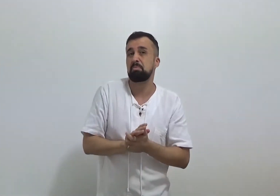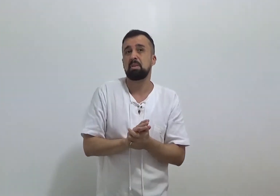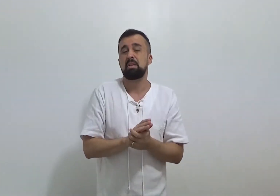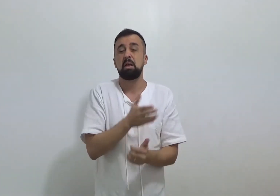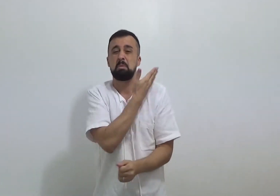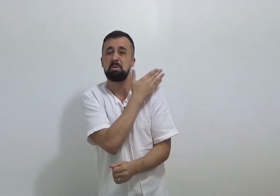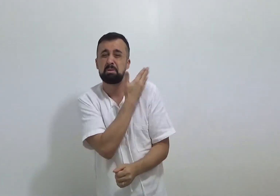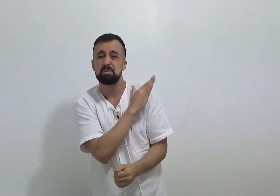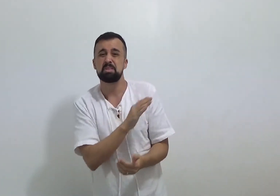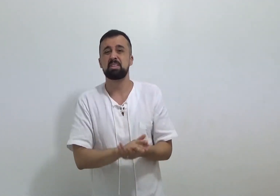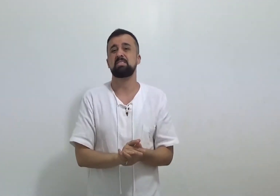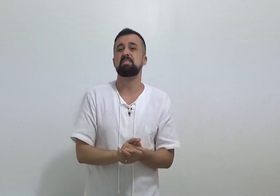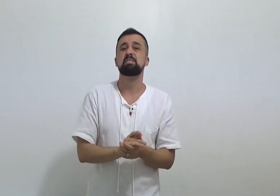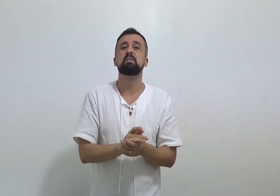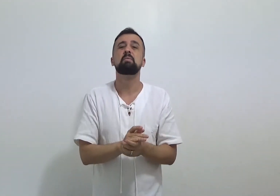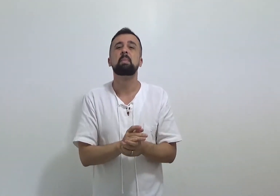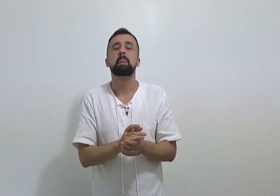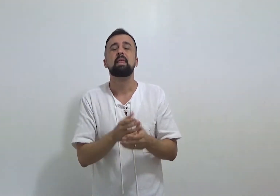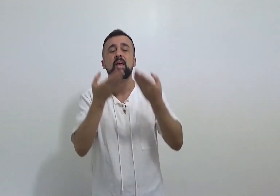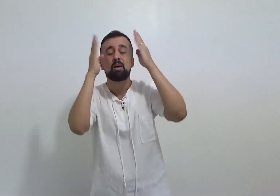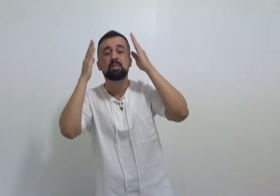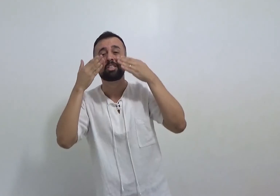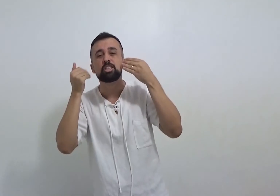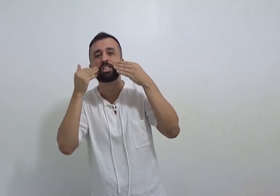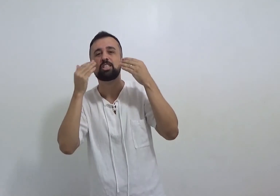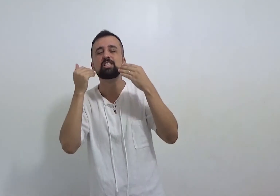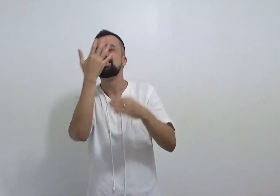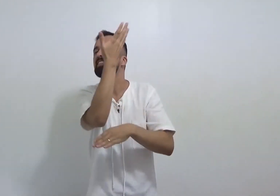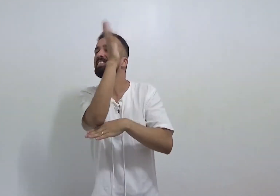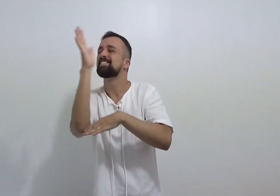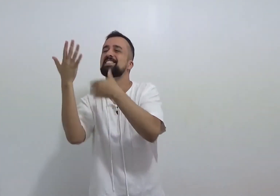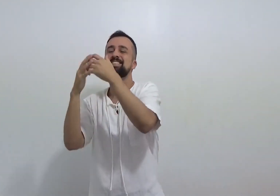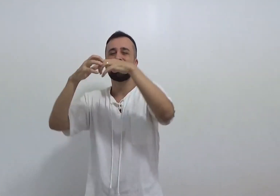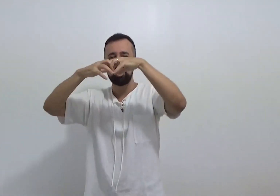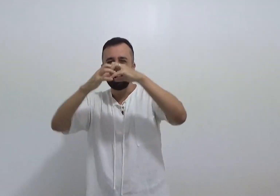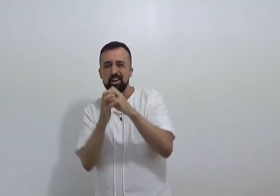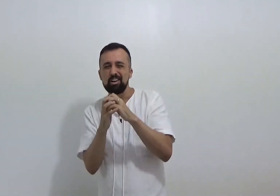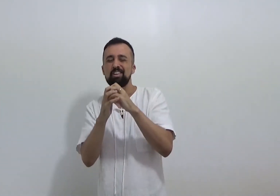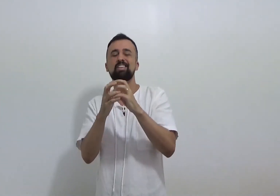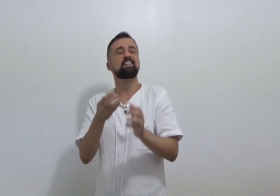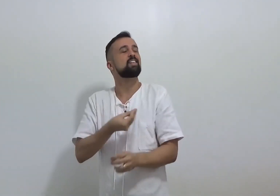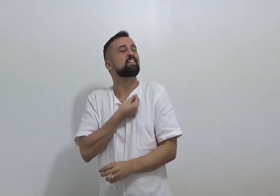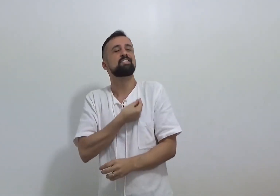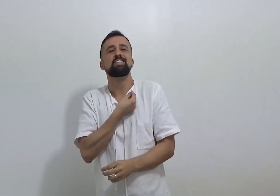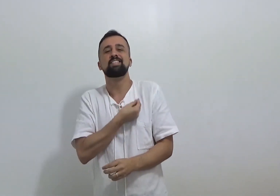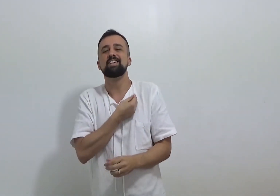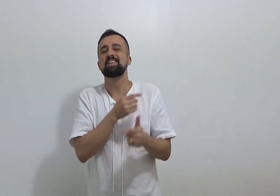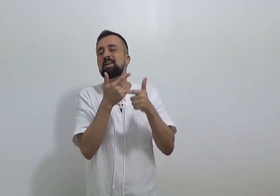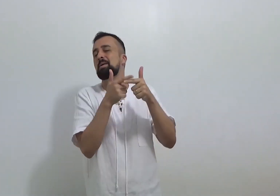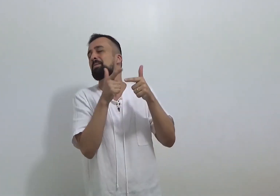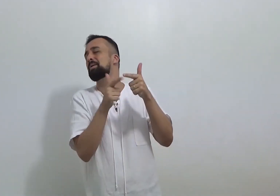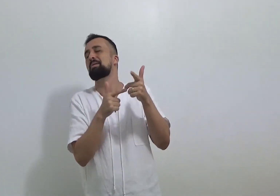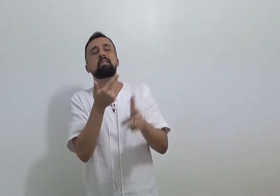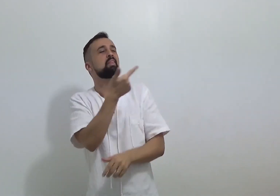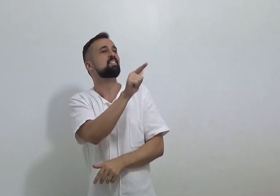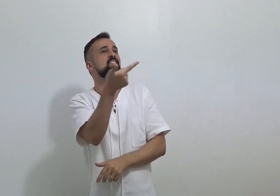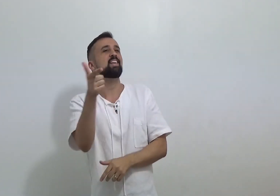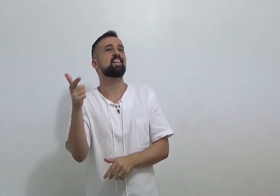também reforçam estereótipos e preconceitos, como do indígena vivendo feliz na